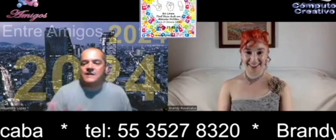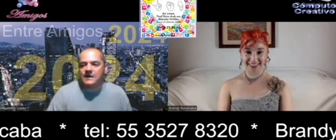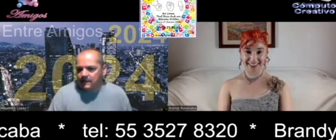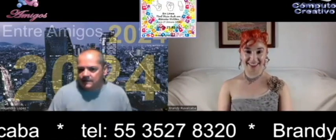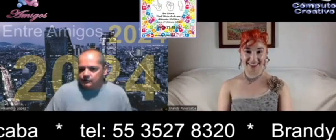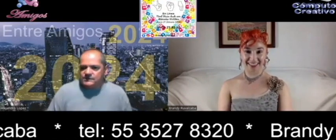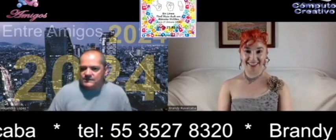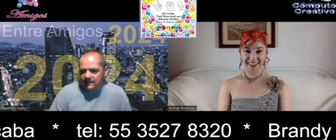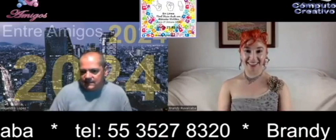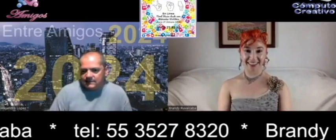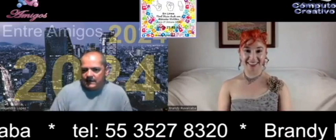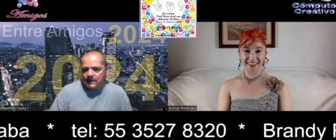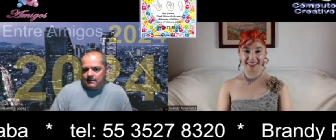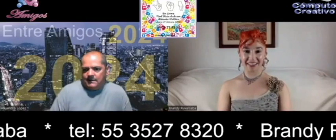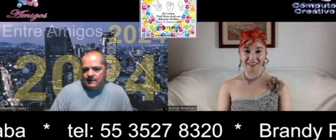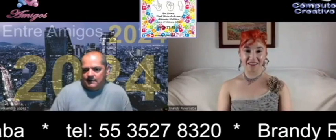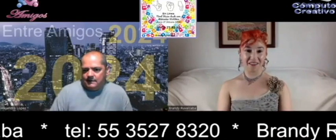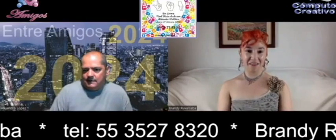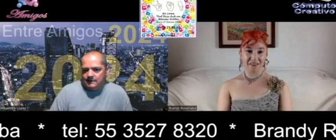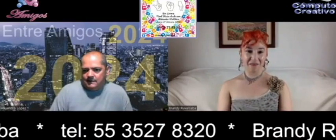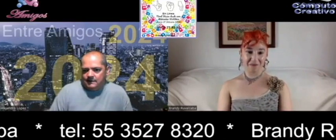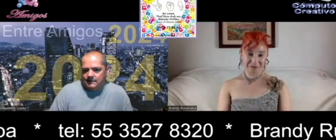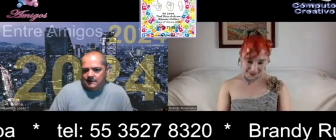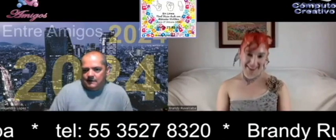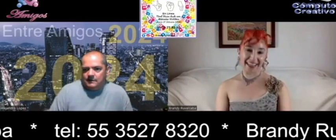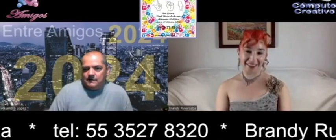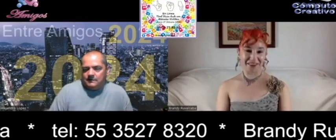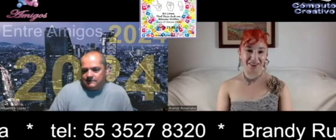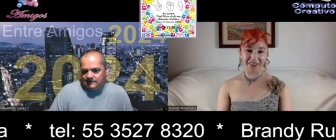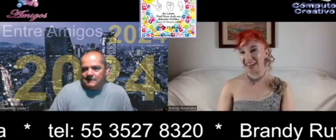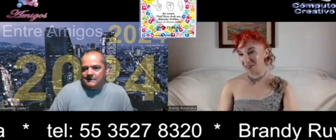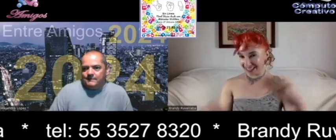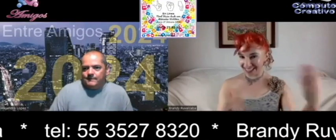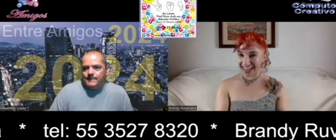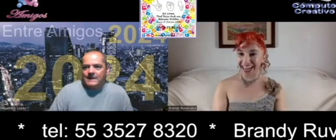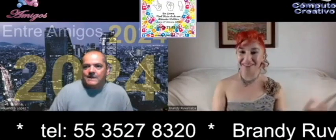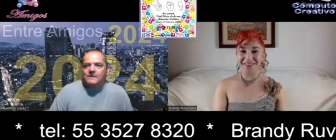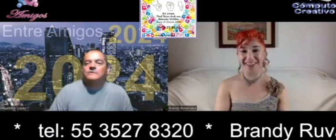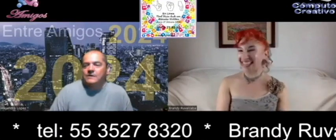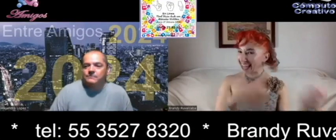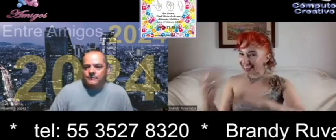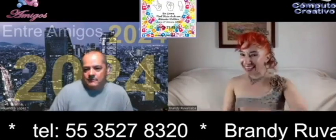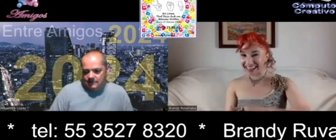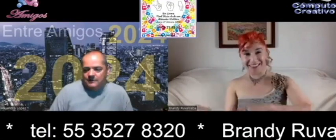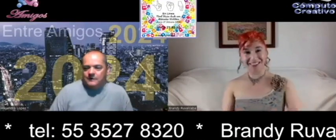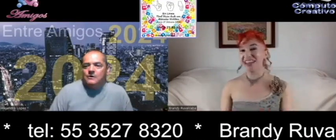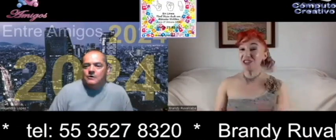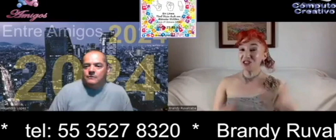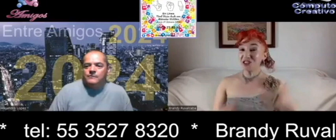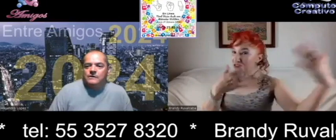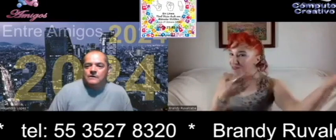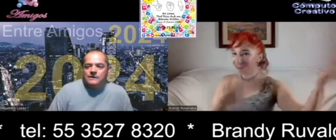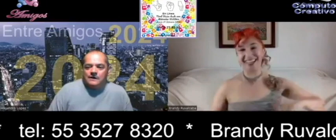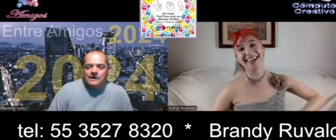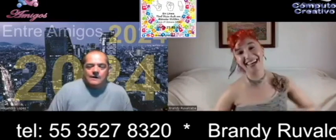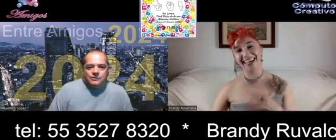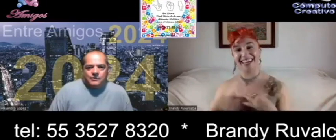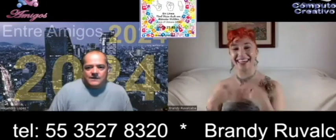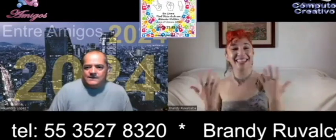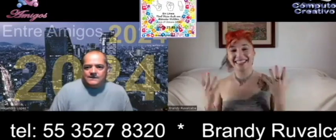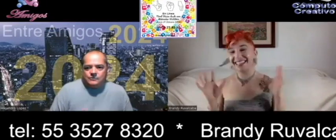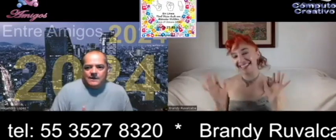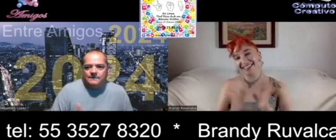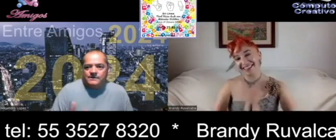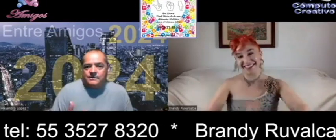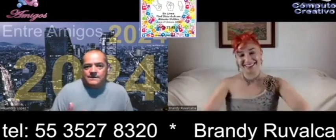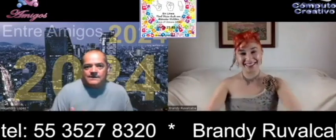a chatear, antes no existía esa palabra, exacto, o el WhatsApp, ¿sí? el Zoom. Porque